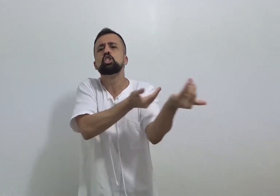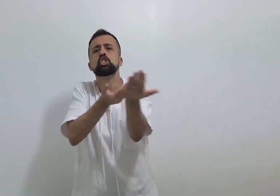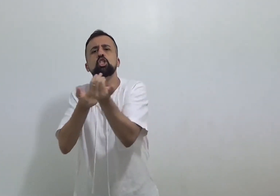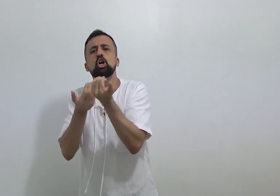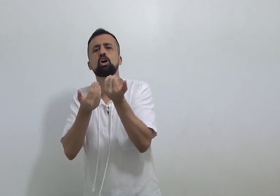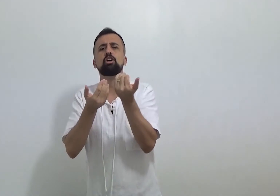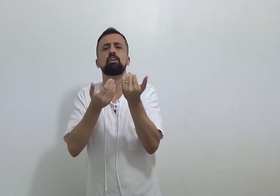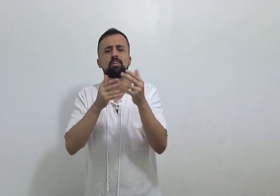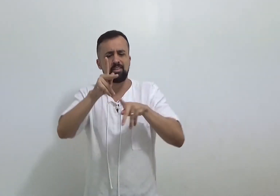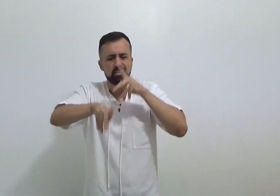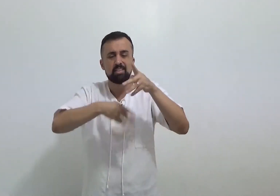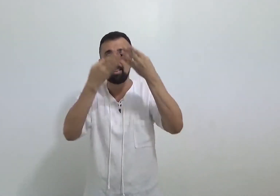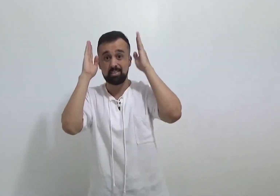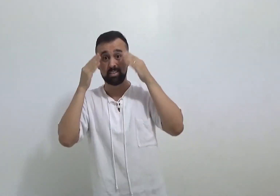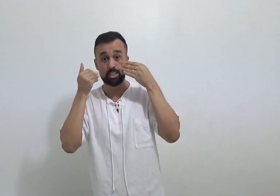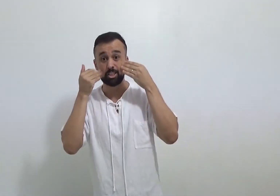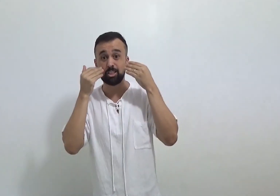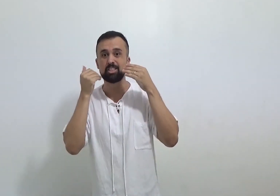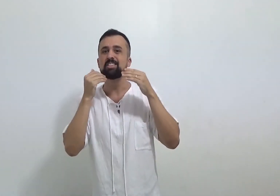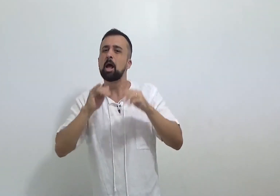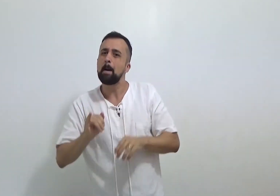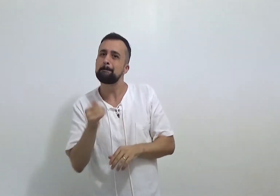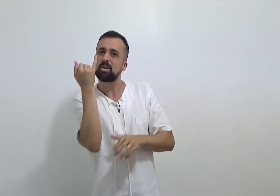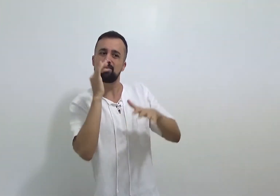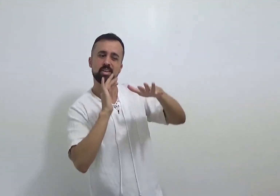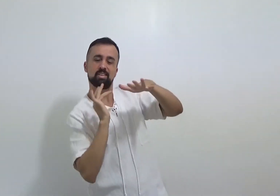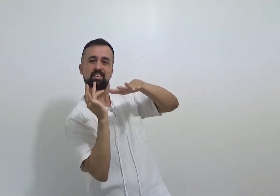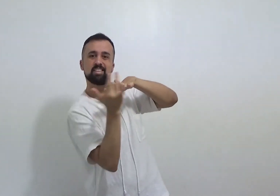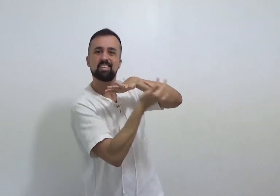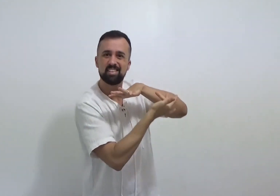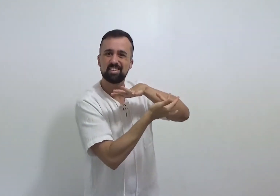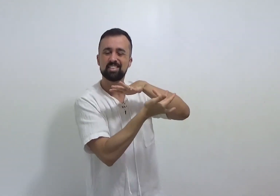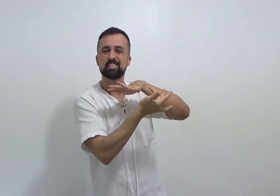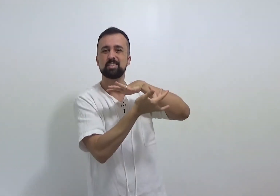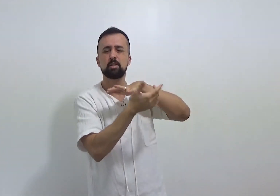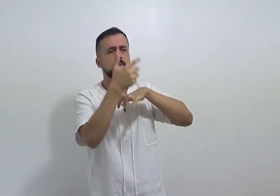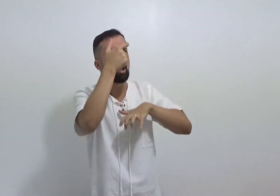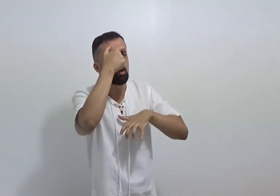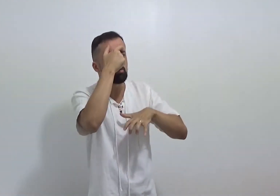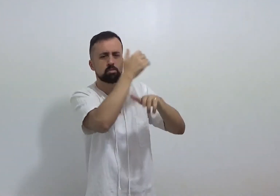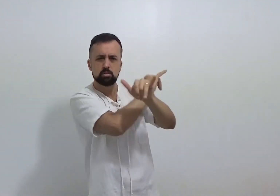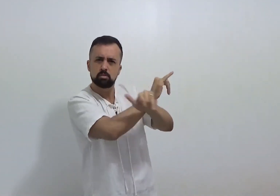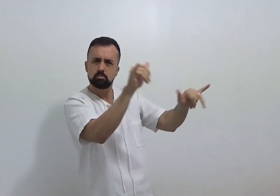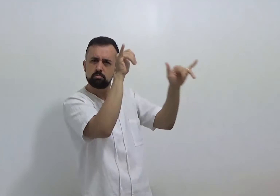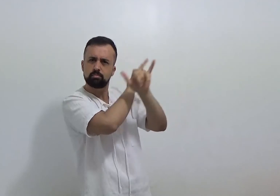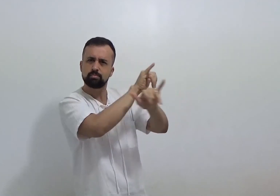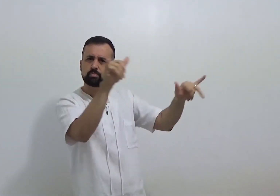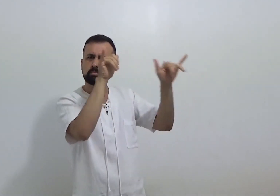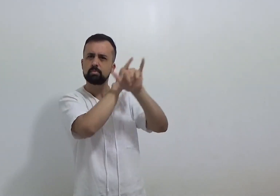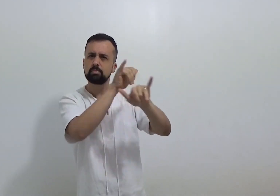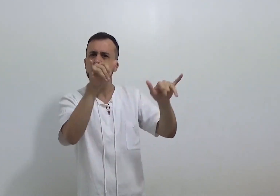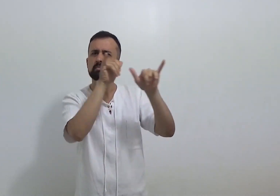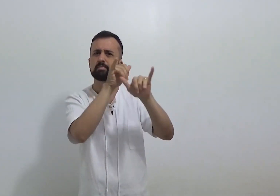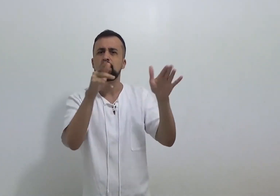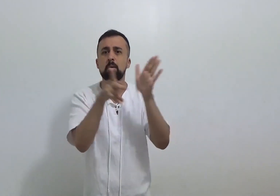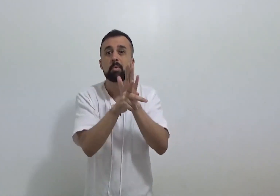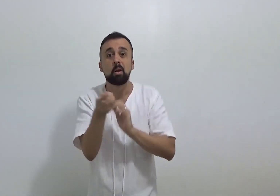Daniel. Ou também de jovens indígenas que usam as redes sociais